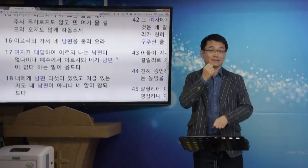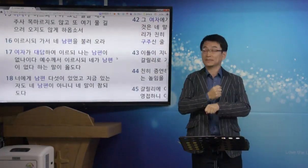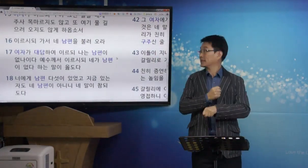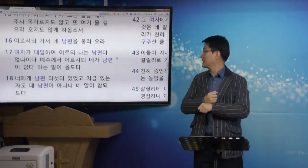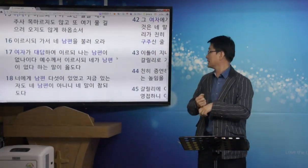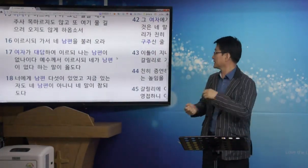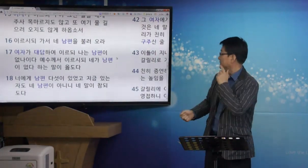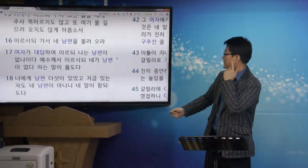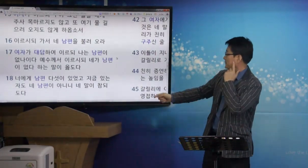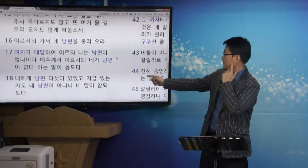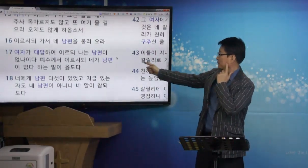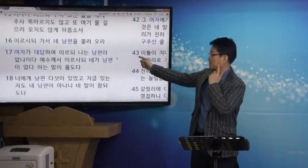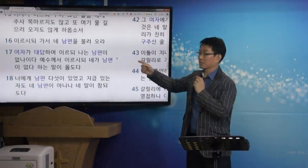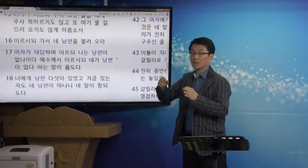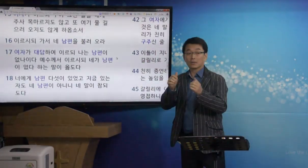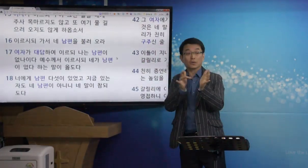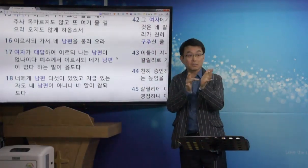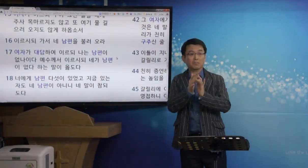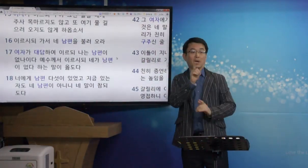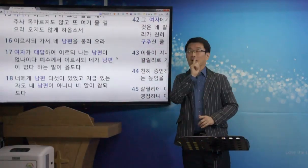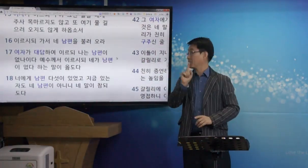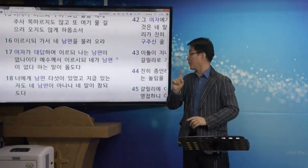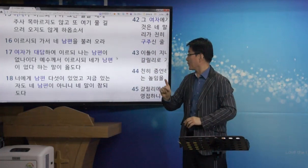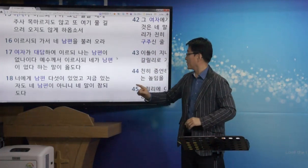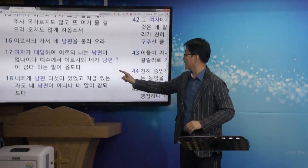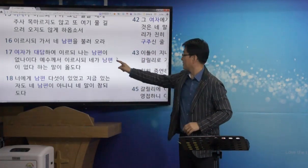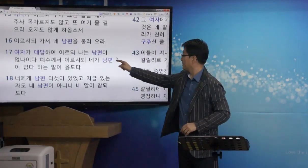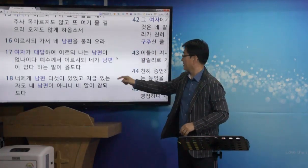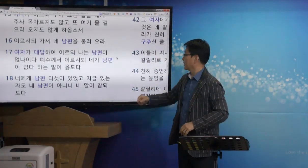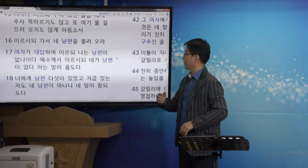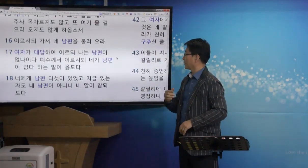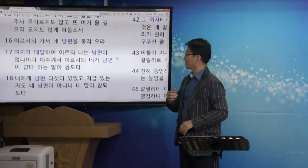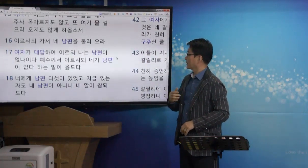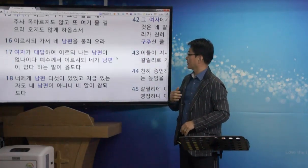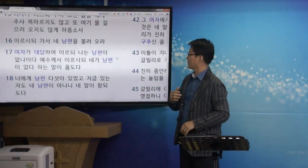남편이 어디 있느냐 했을 때 남편이 없다라고 하죠. 예수님께서 말씀하십니다.